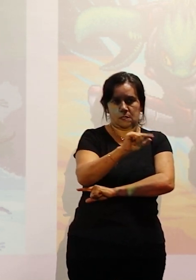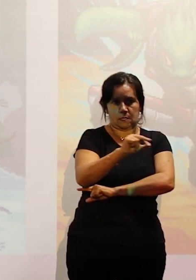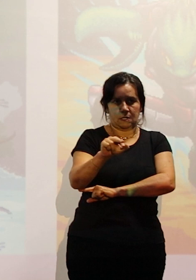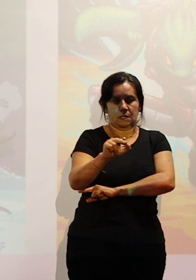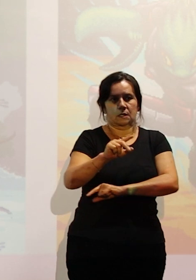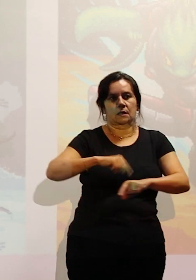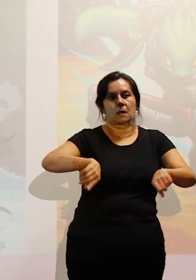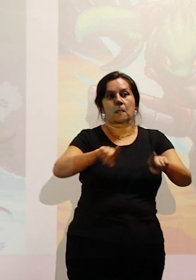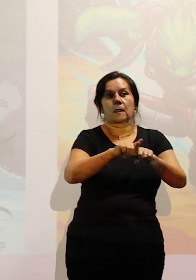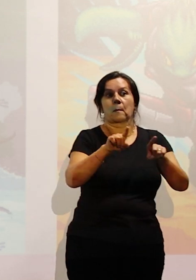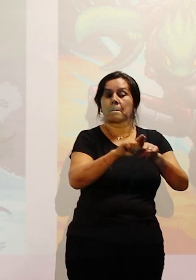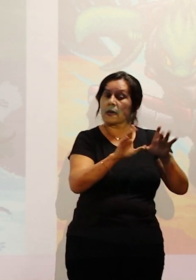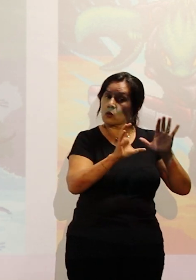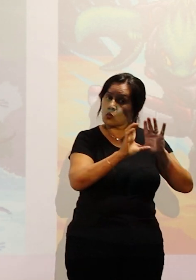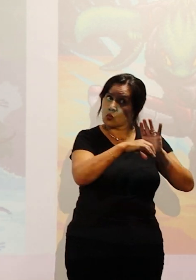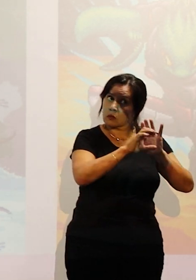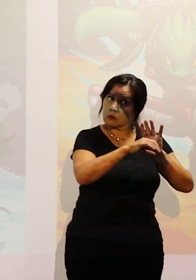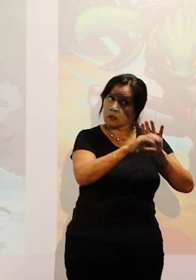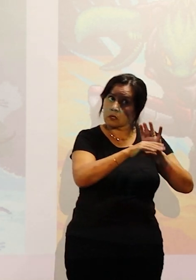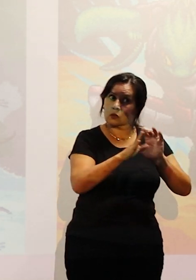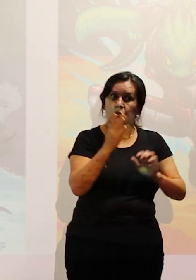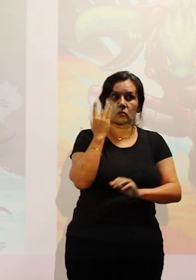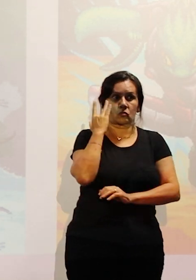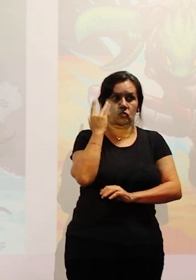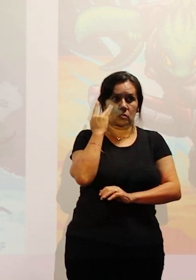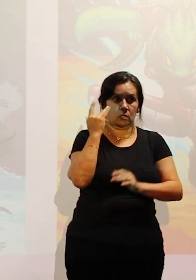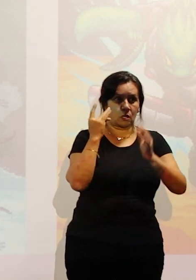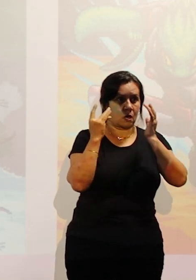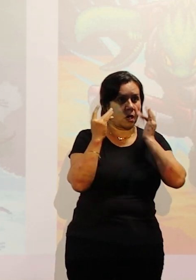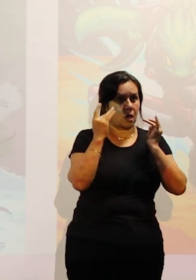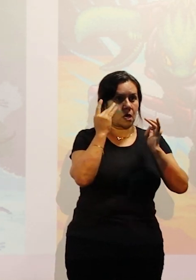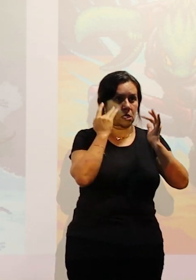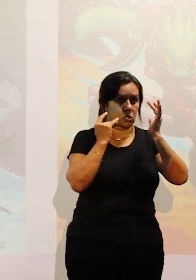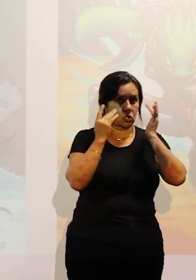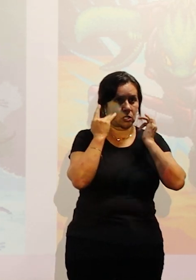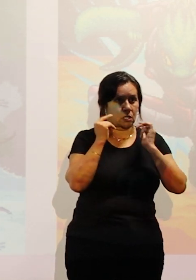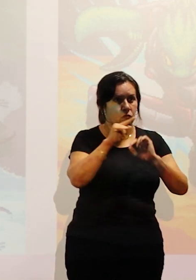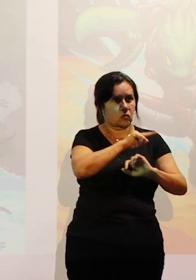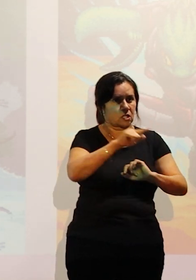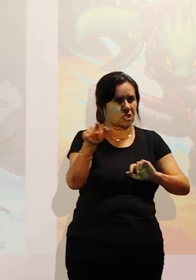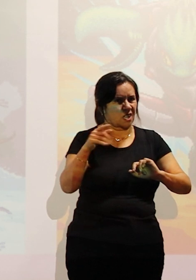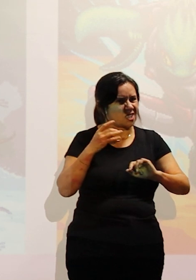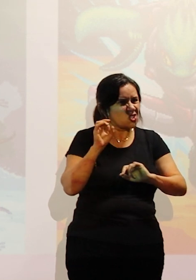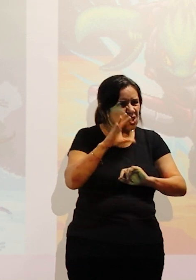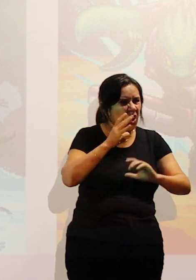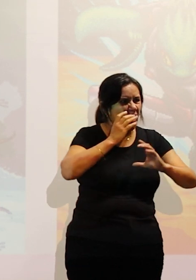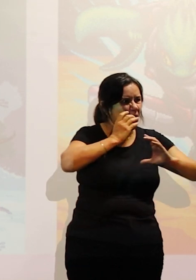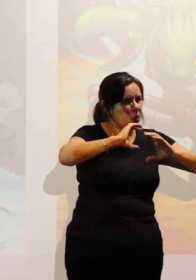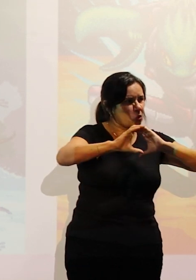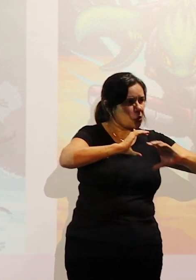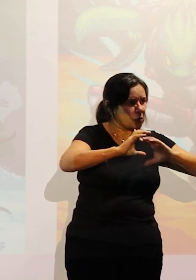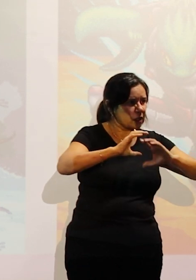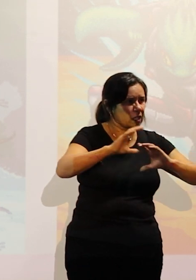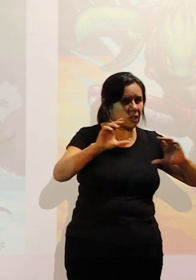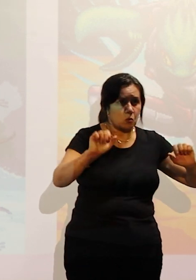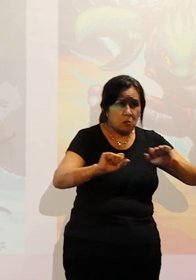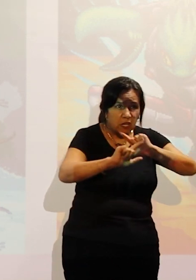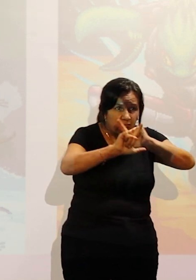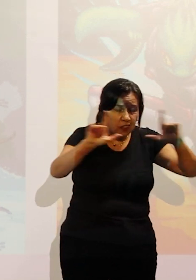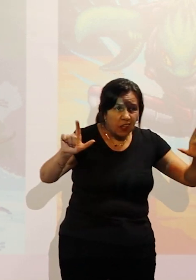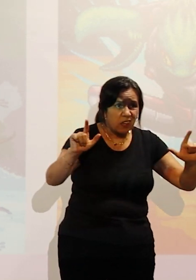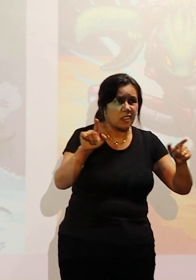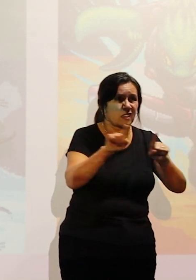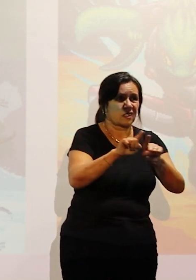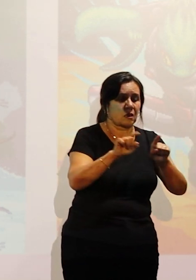muito concept art. Porque, como eu falei, aí a gente entra na questão não só de você estar comunicando uma ideia, um cenário,